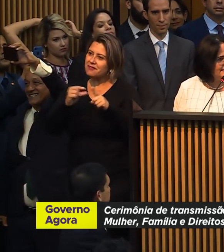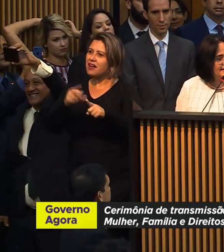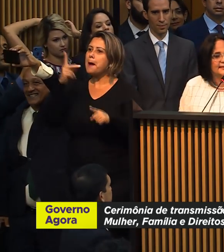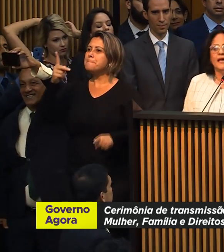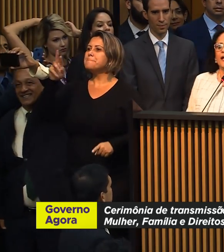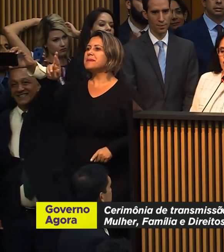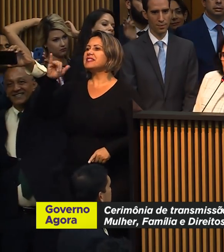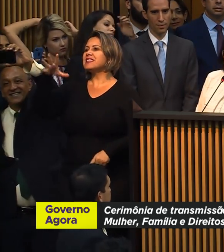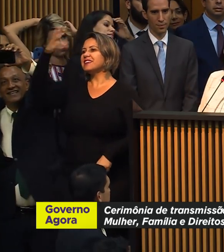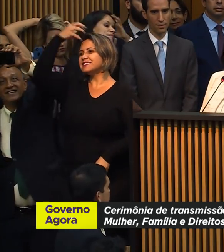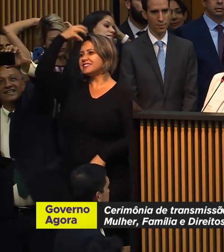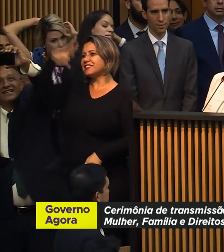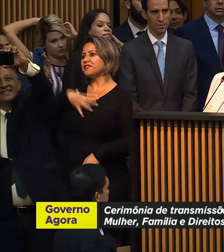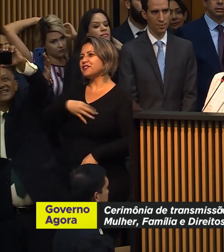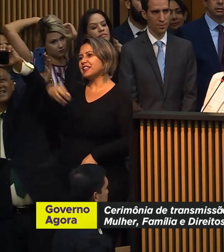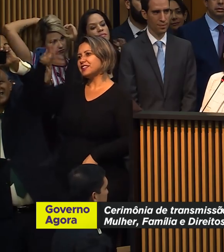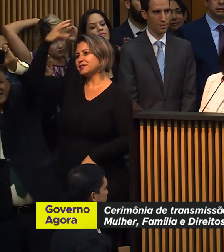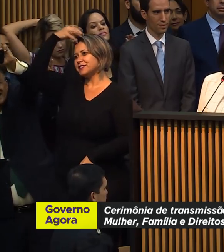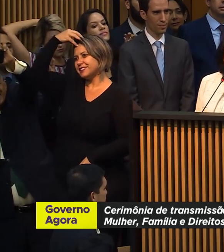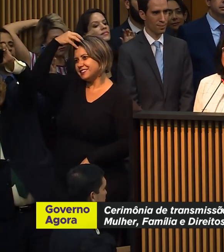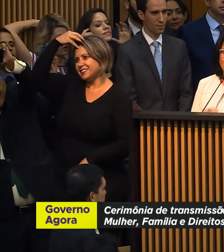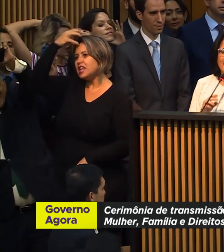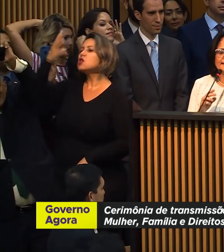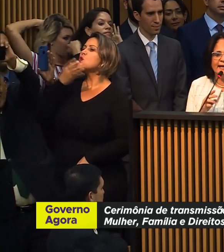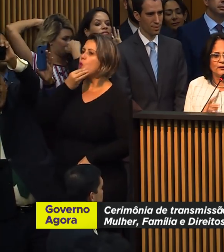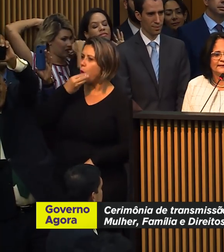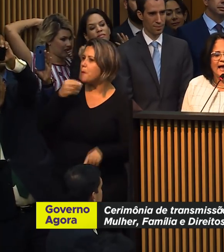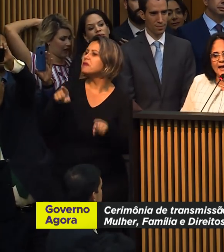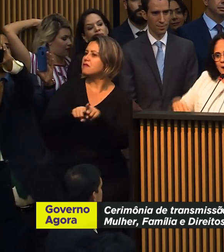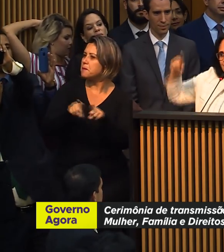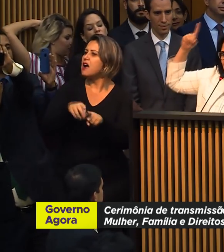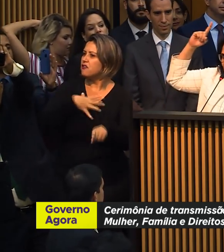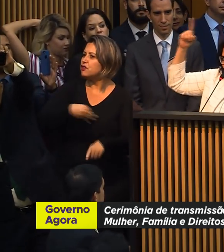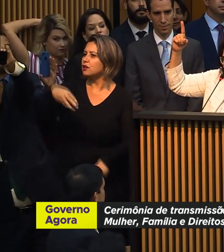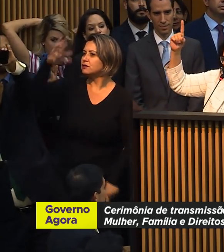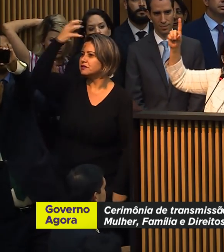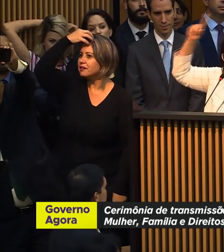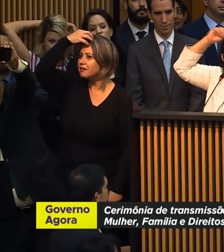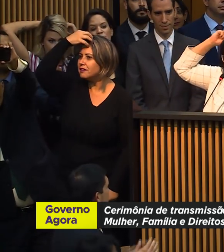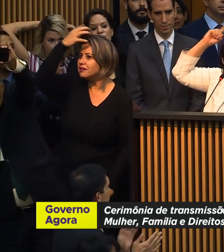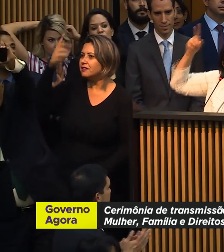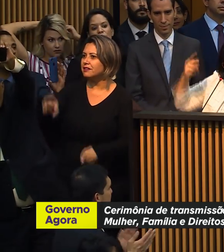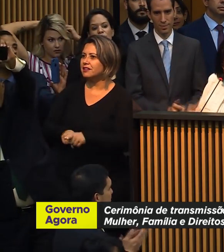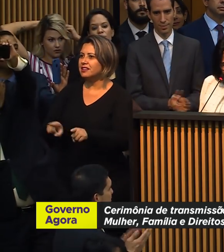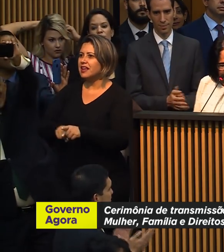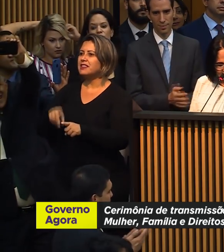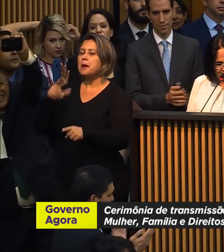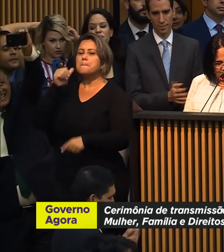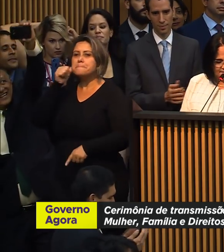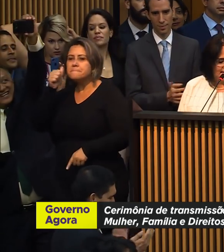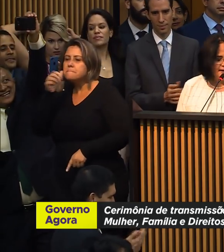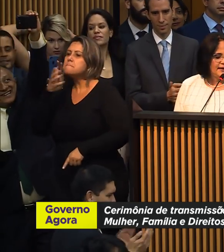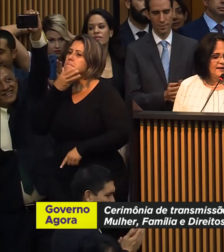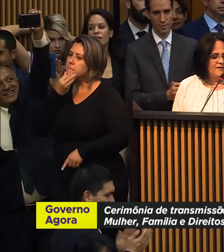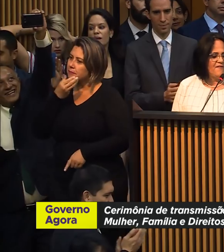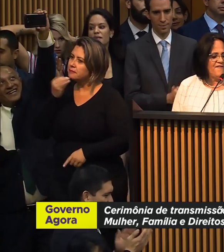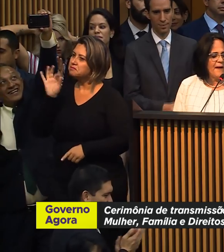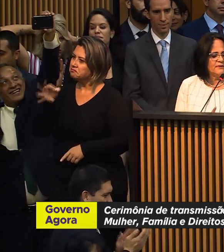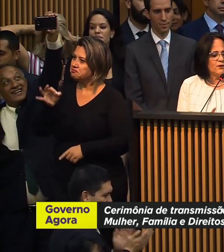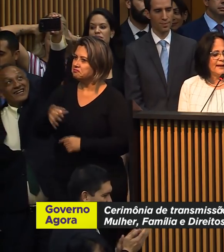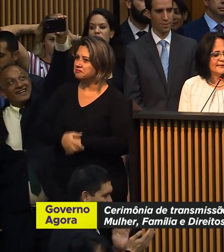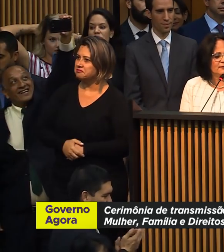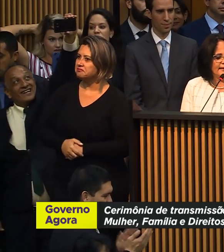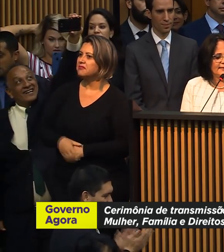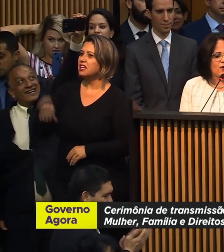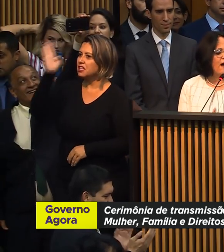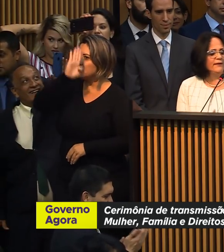de princesas e nossos meninos de príncipe. No Brasil tem meninos e meninas.